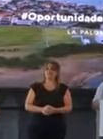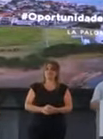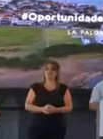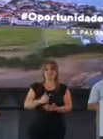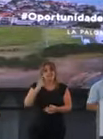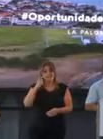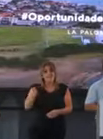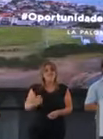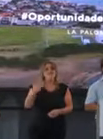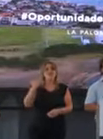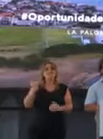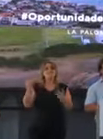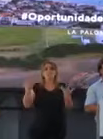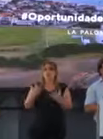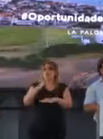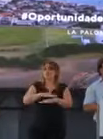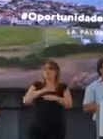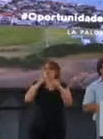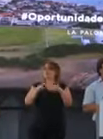Hay que valorar los tiempos modernos.